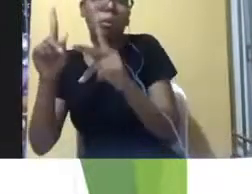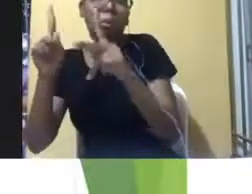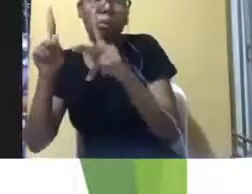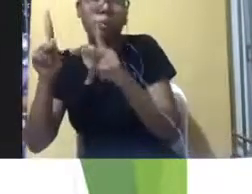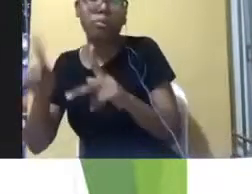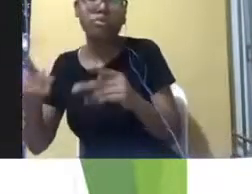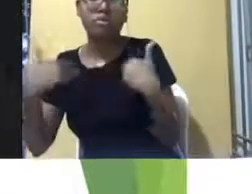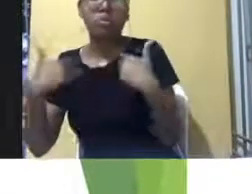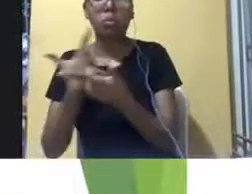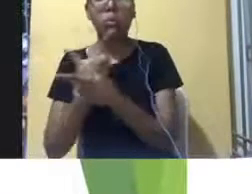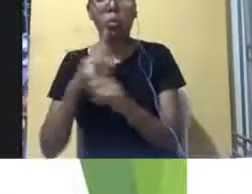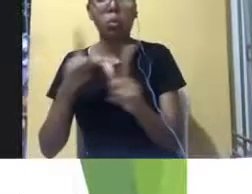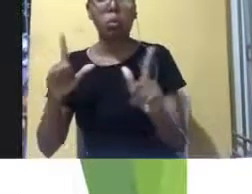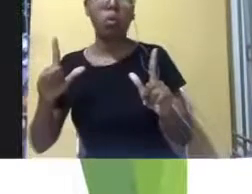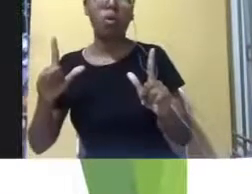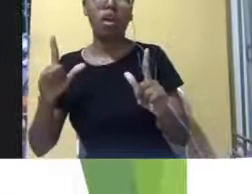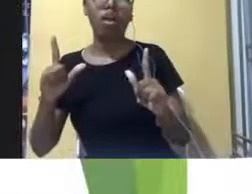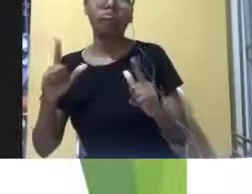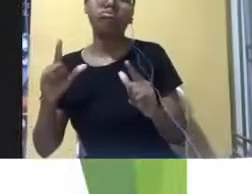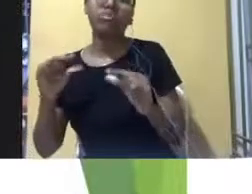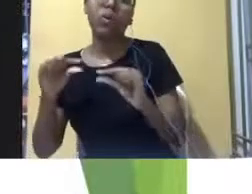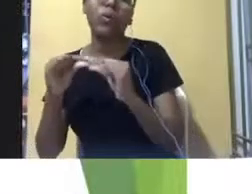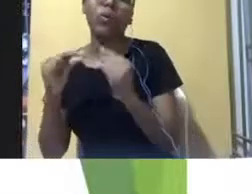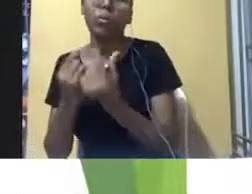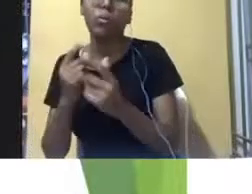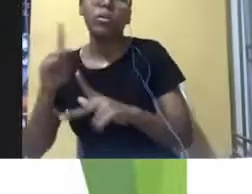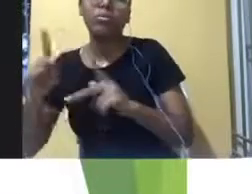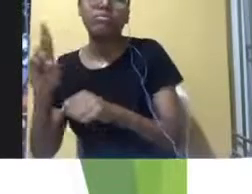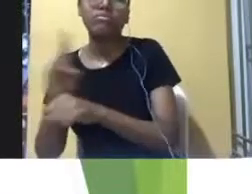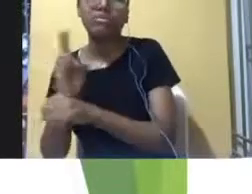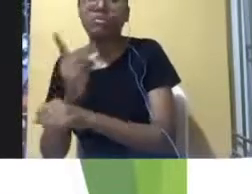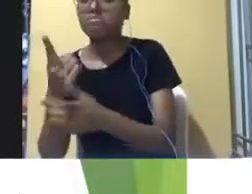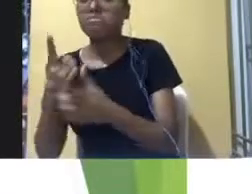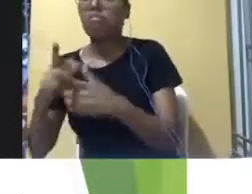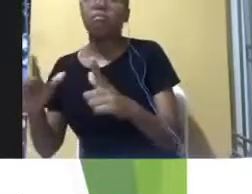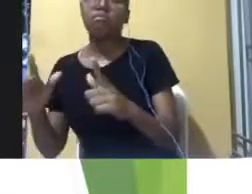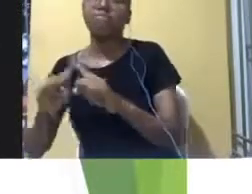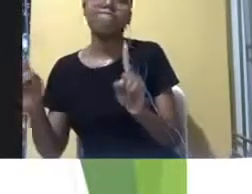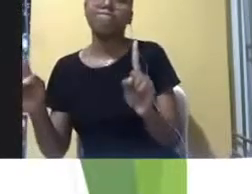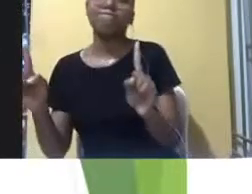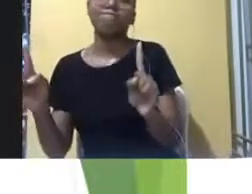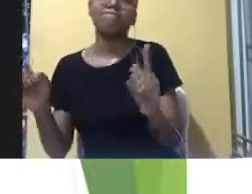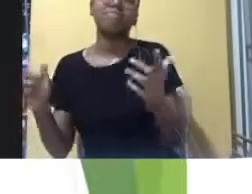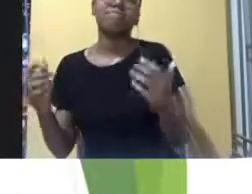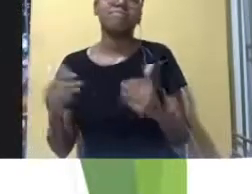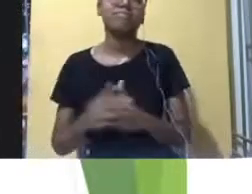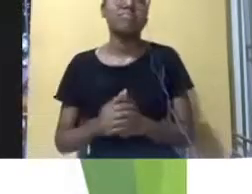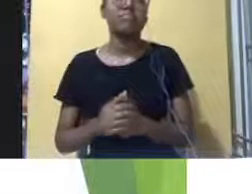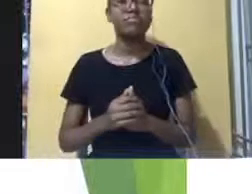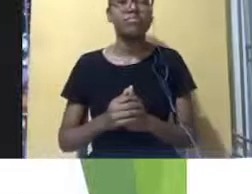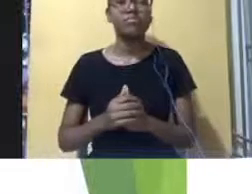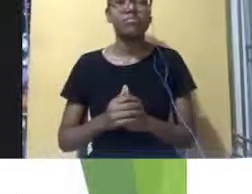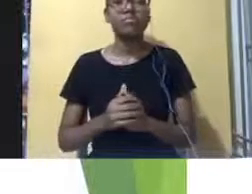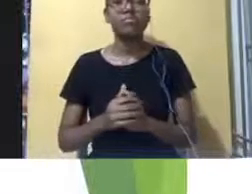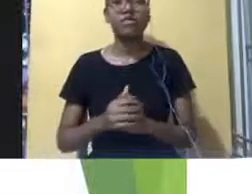que se le considera una minoría lingüística, como es mi caso también. Bueno, le comento, no se